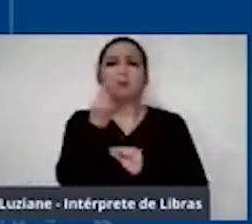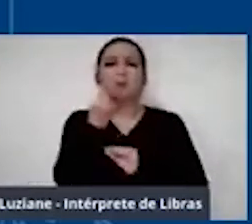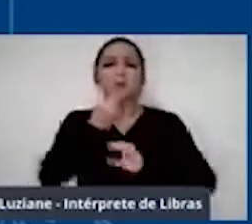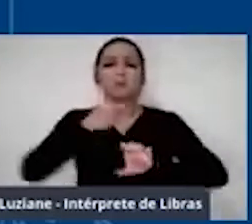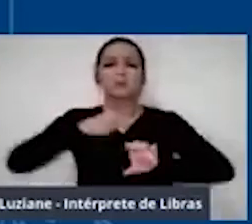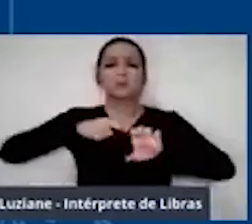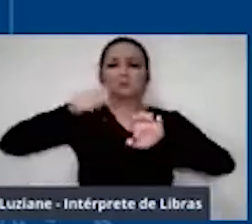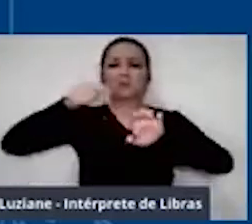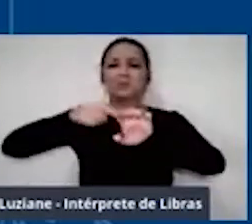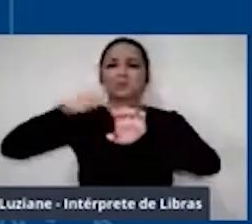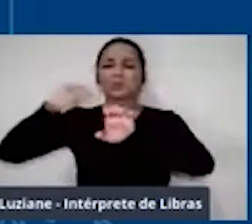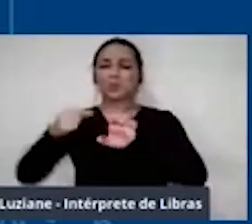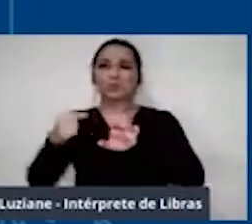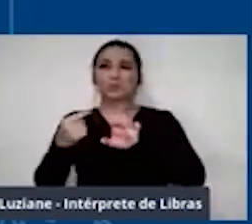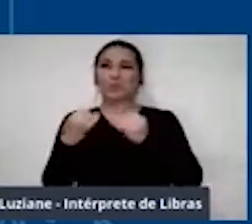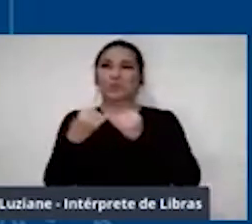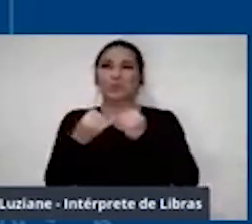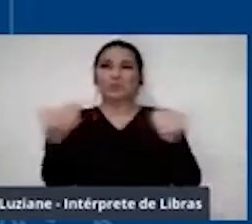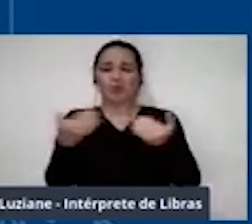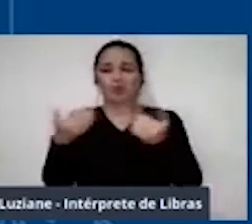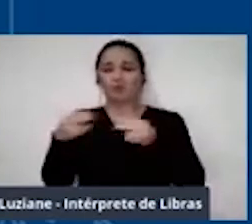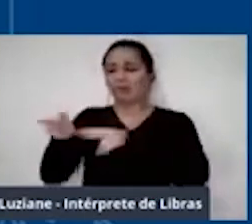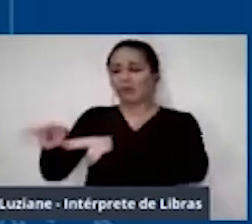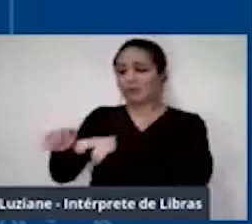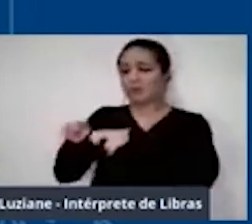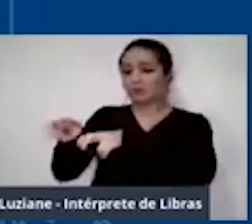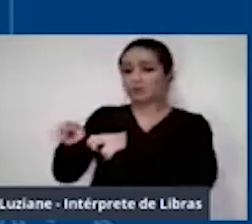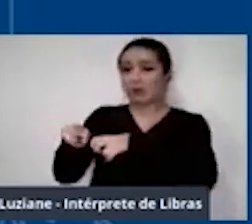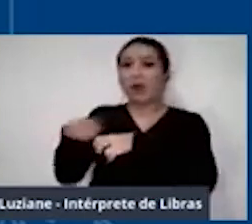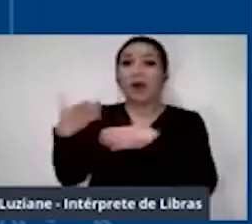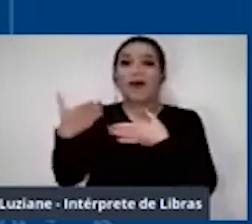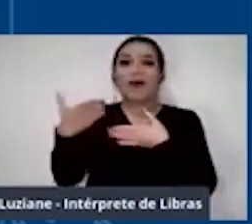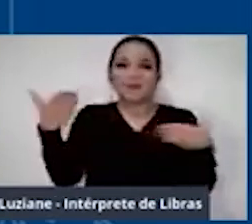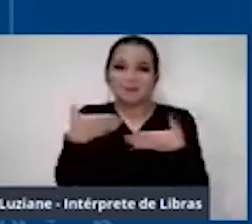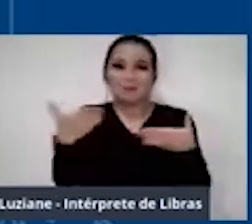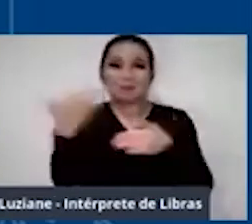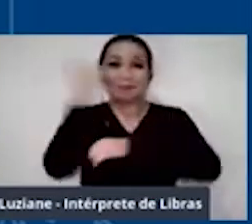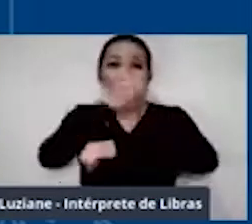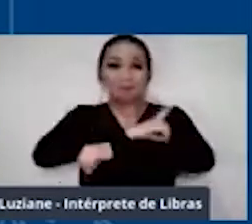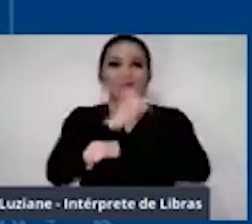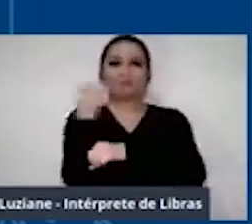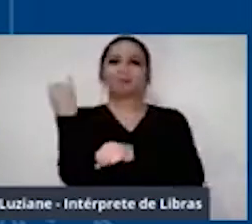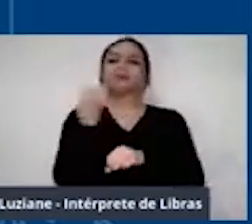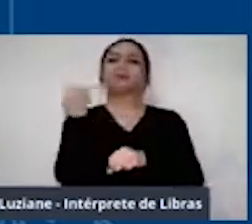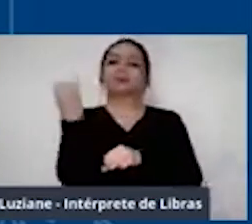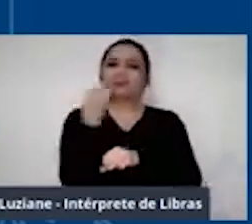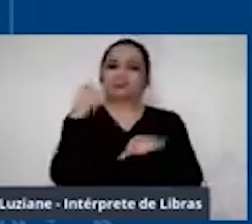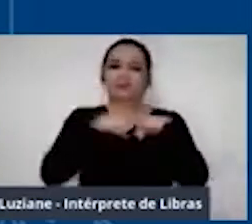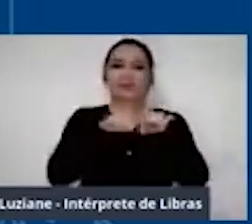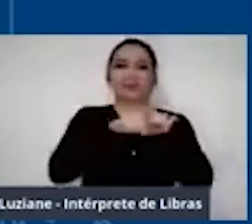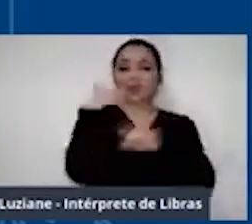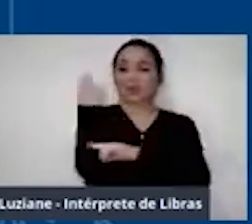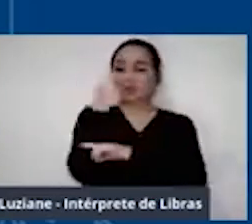na agricultura, hoje até é um dia importante, porque o Rio Grande do Sul e mais 5 estados conseguiram